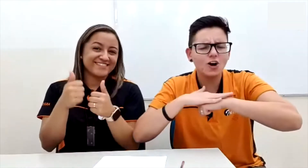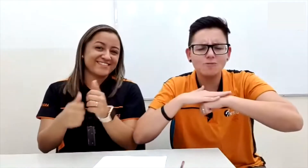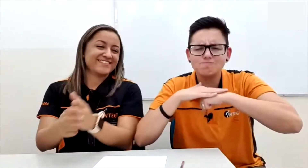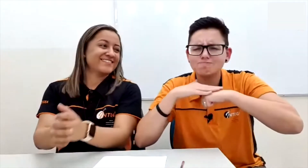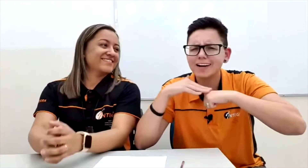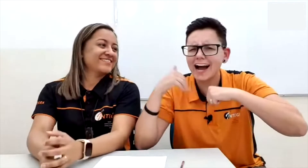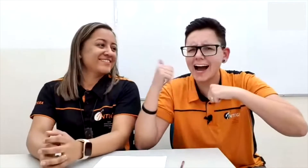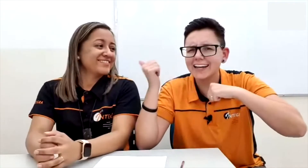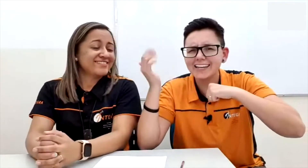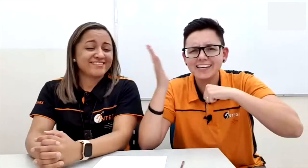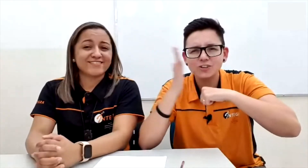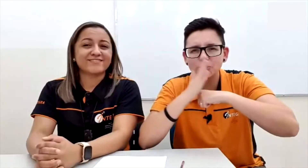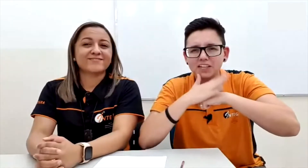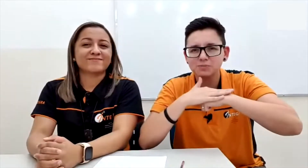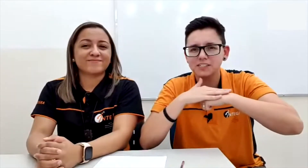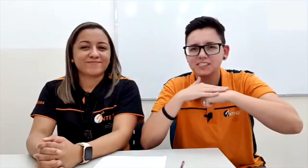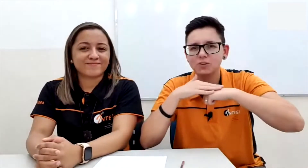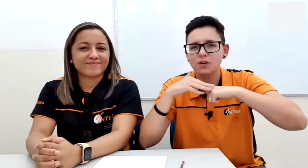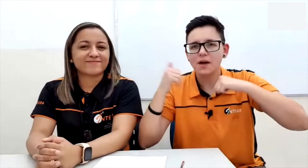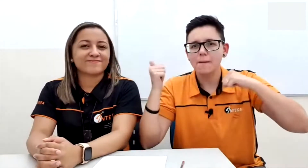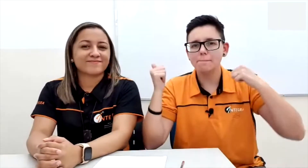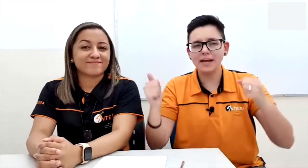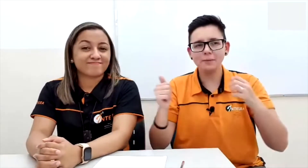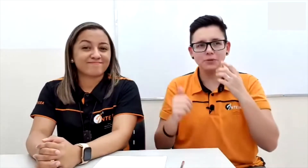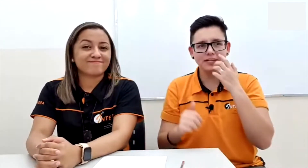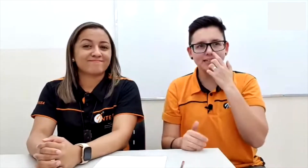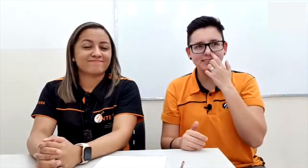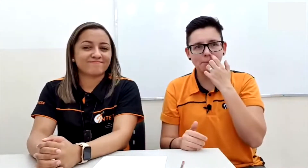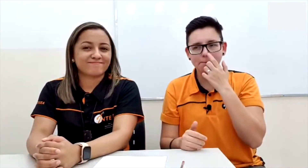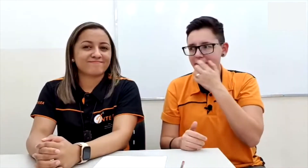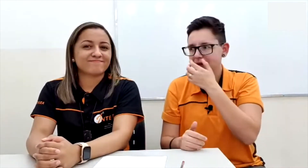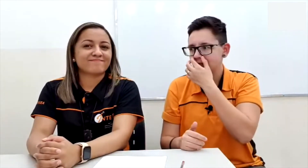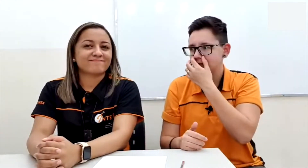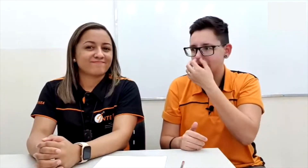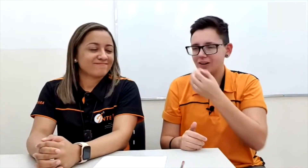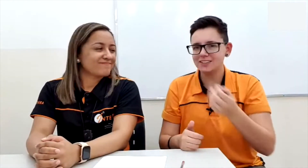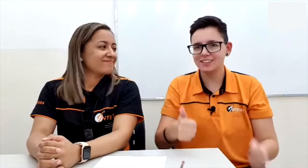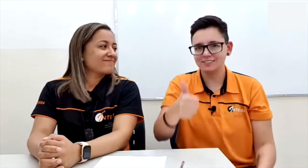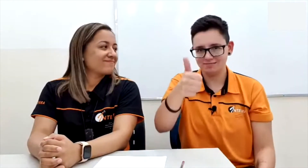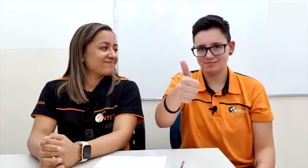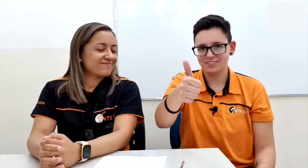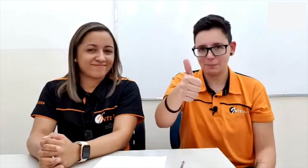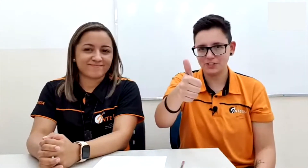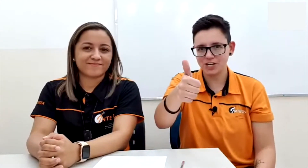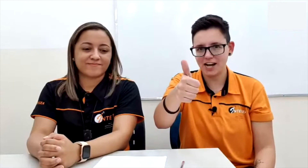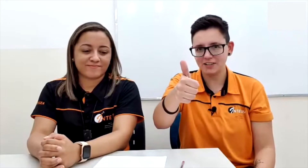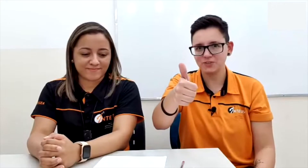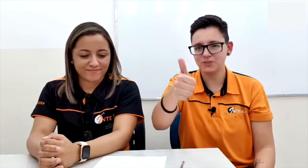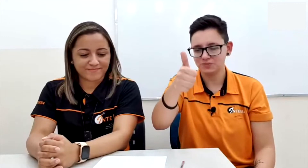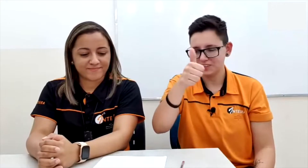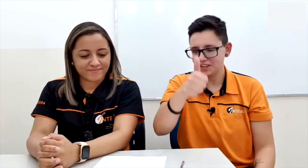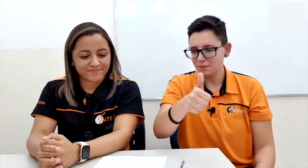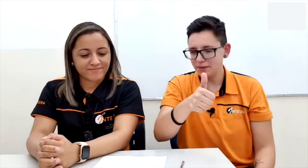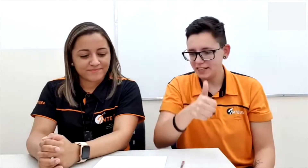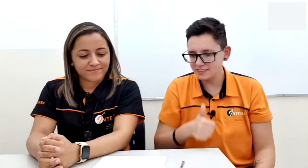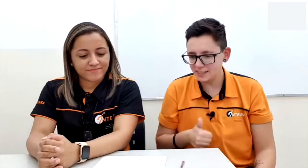ó, carinho com uma expressão bem bonita, bem maravilhosa. Caprichado?